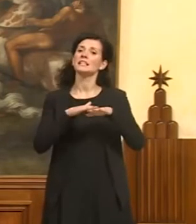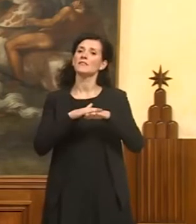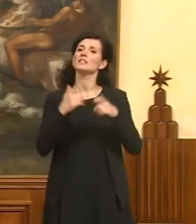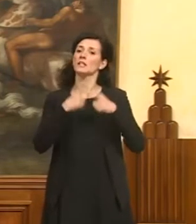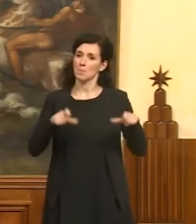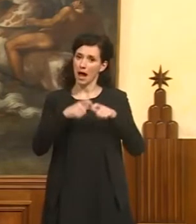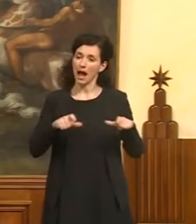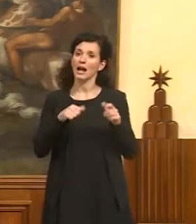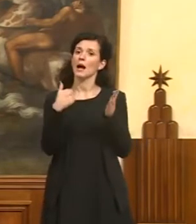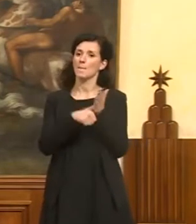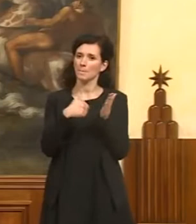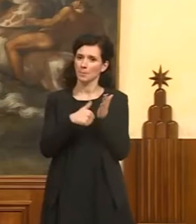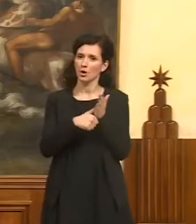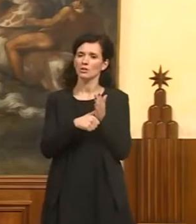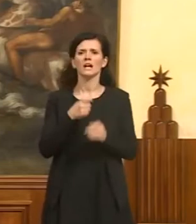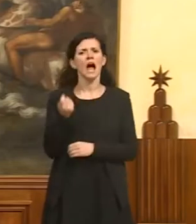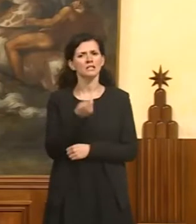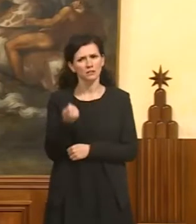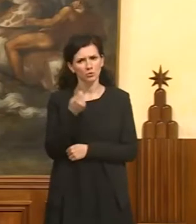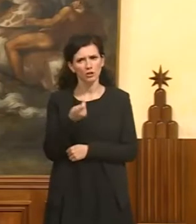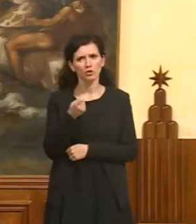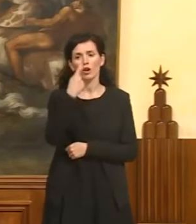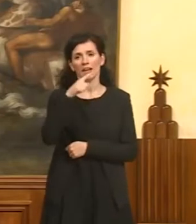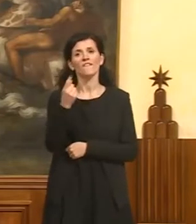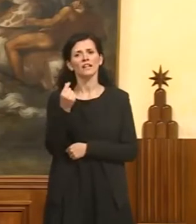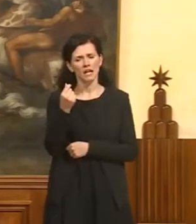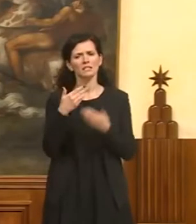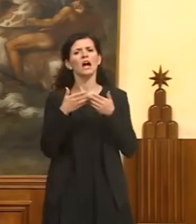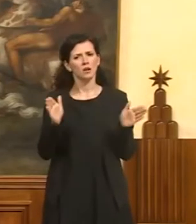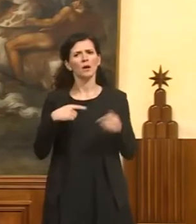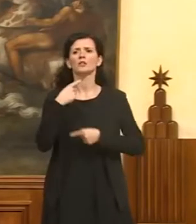bancari, postali, assicurativi, finanziari.